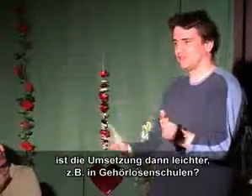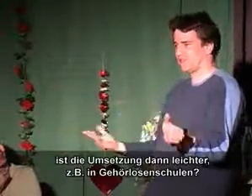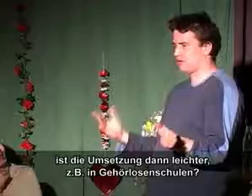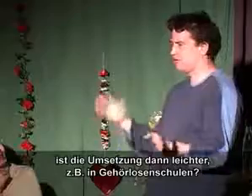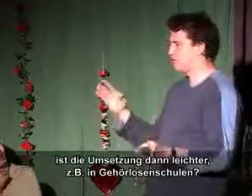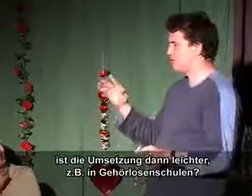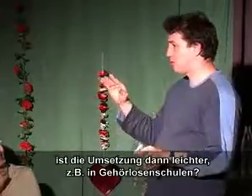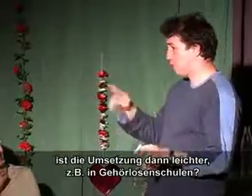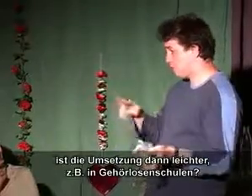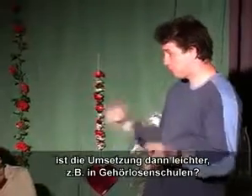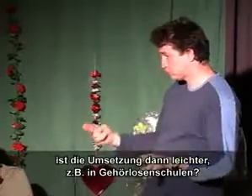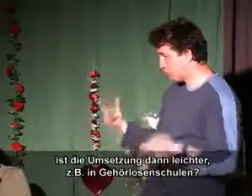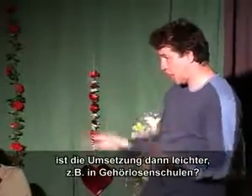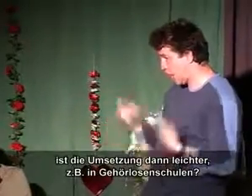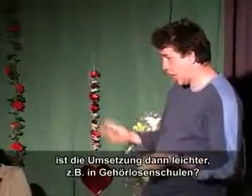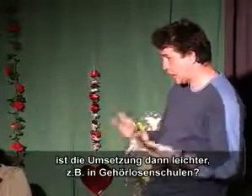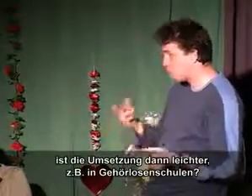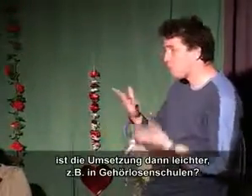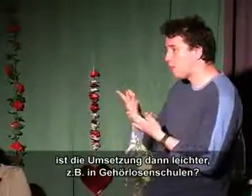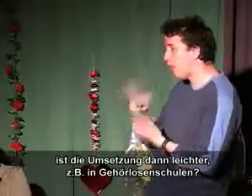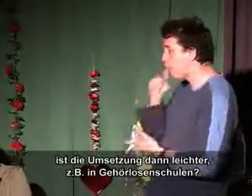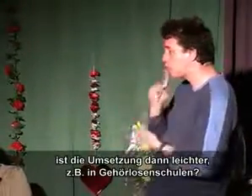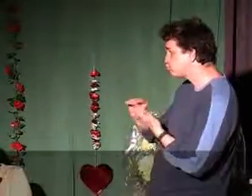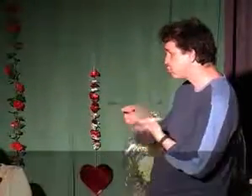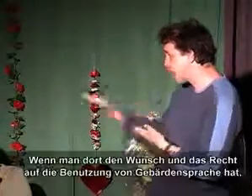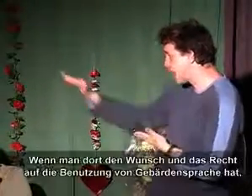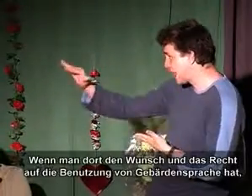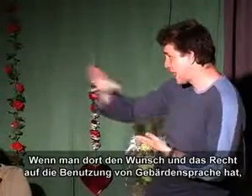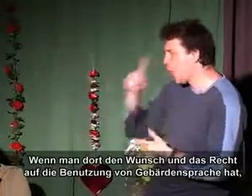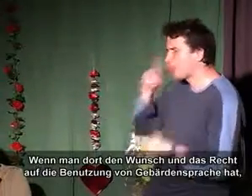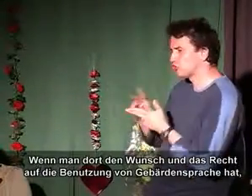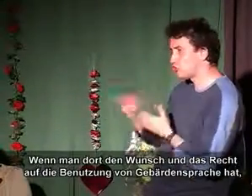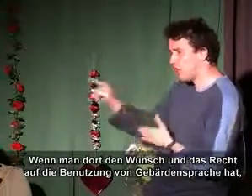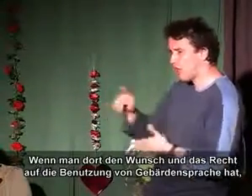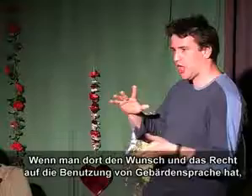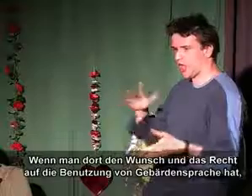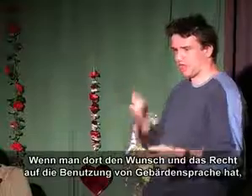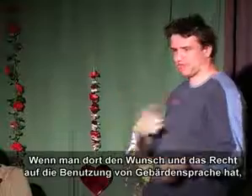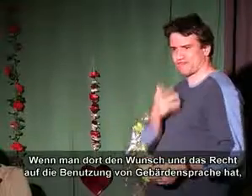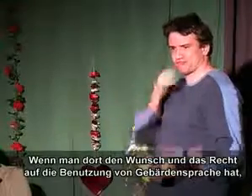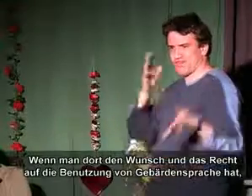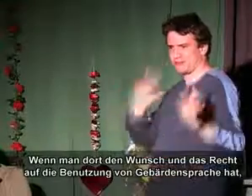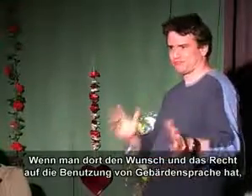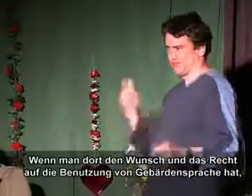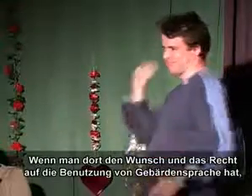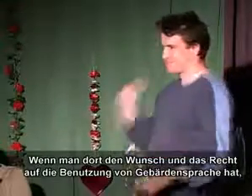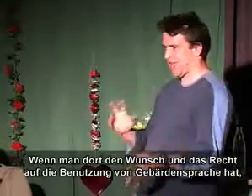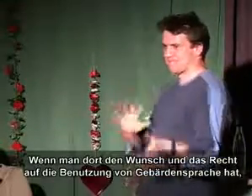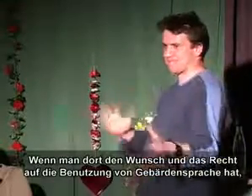ist die Umsetzung dann leichter, z.B. in gehörlosen Schulen? Wenn man dort den Wunsch und das Recht auf die Benutzung von Gebärdensprache hat,